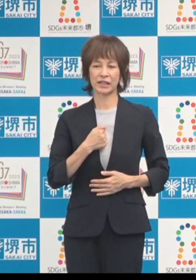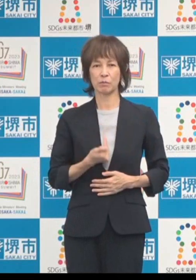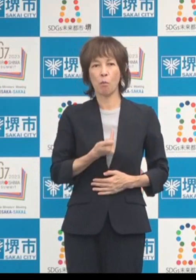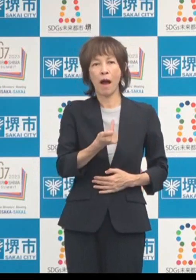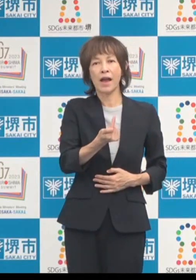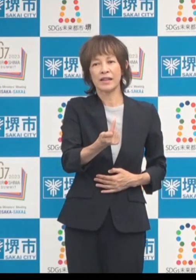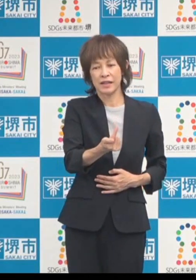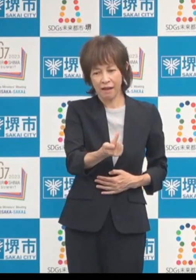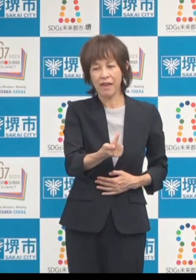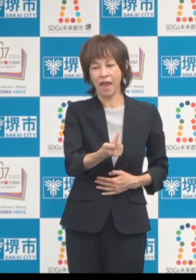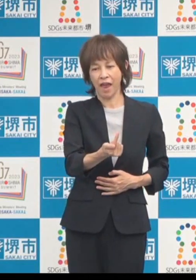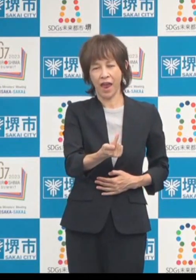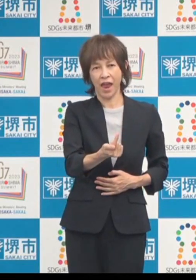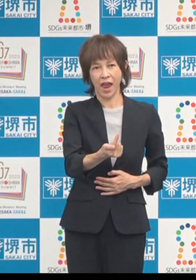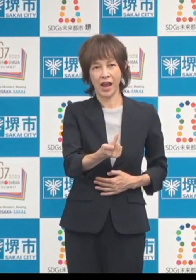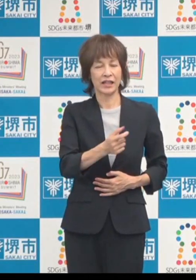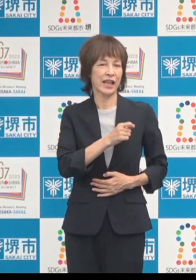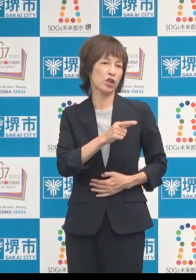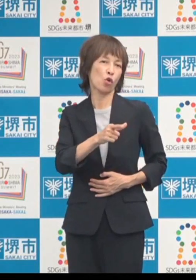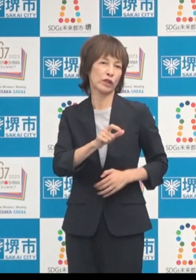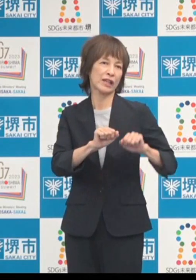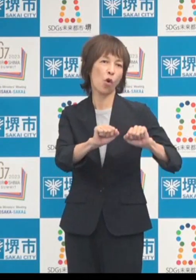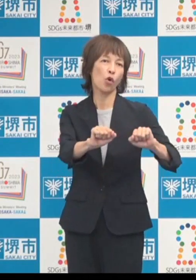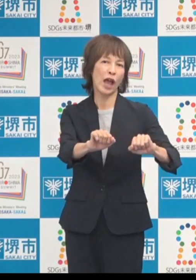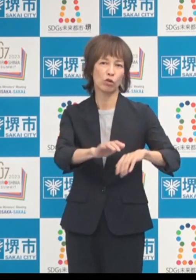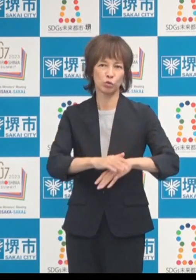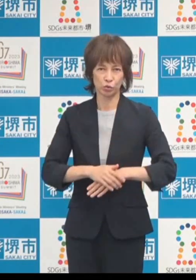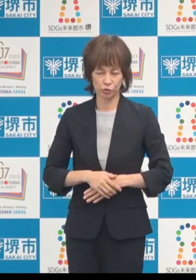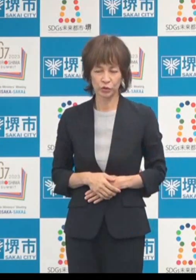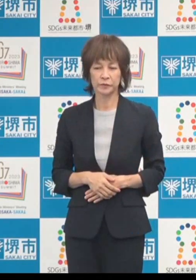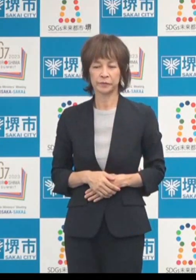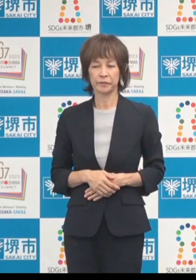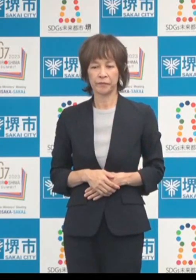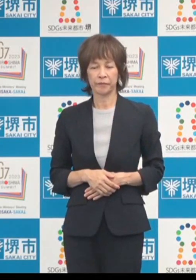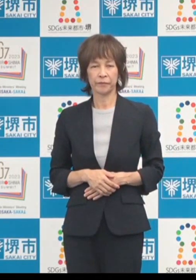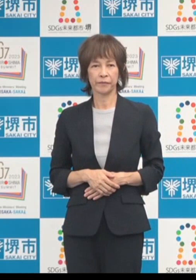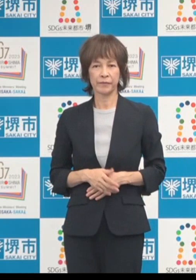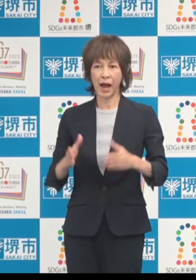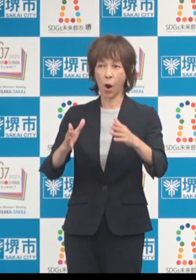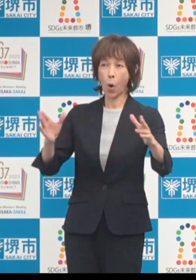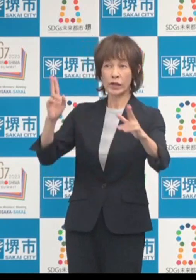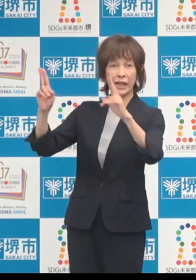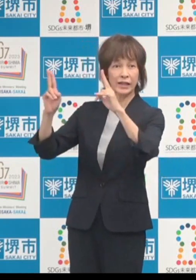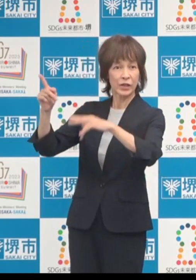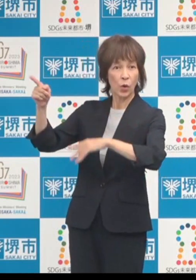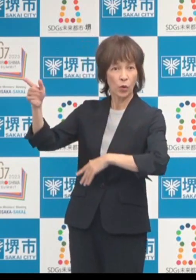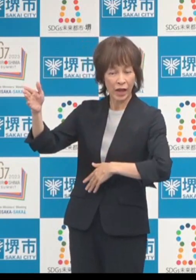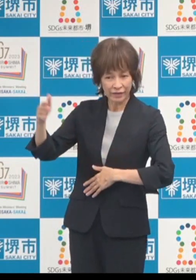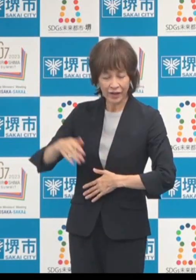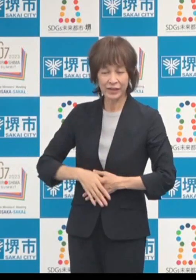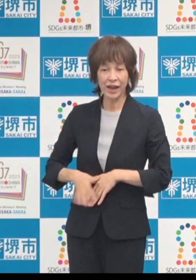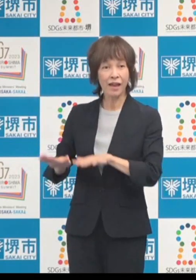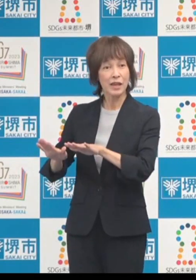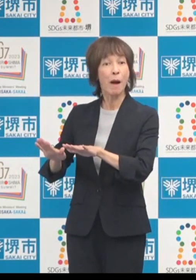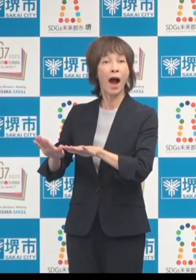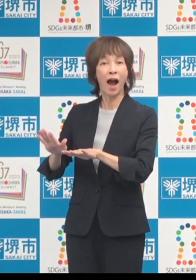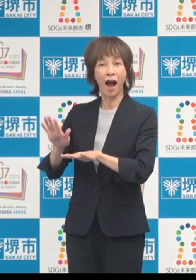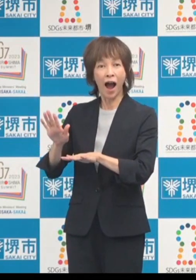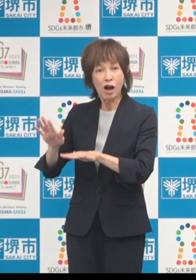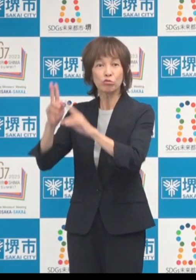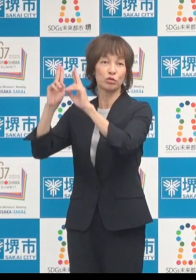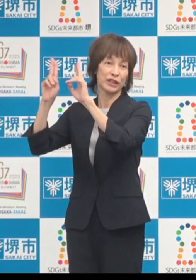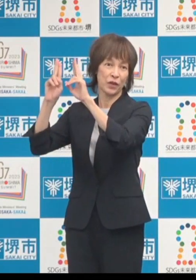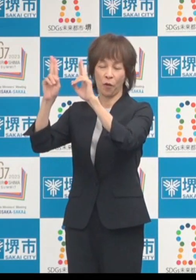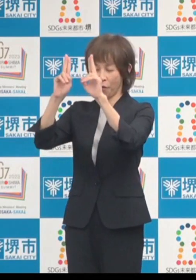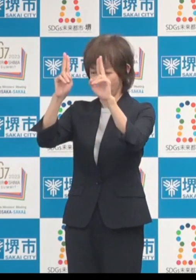行っていきますし、いますし、一方で大企業だったり既存の堺の事業